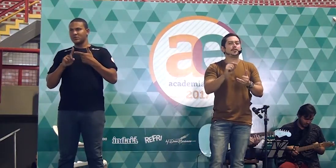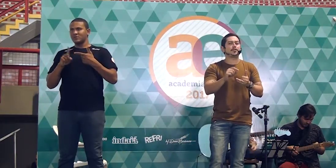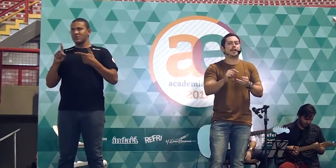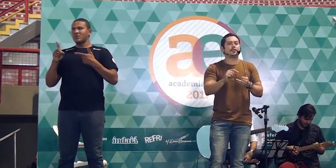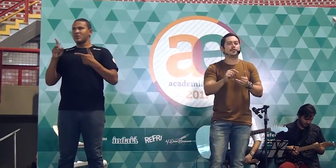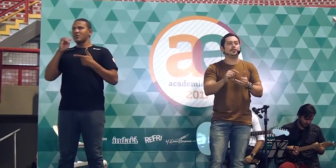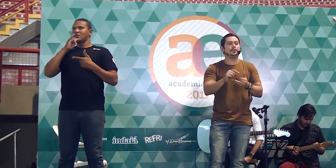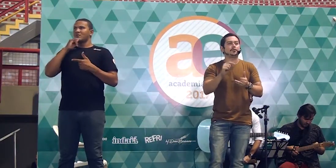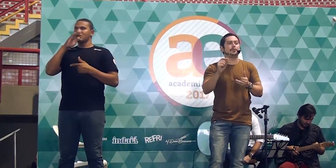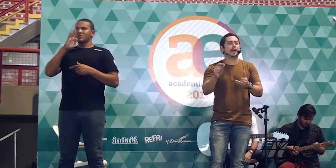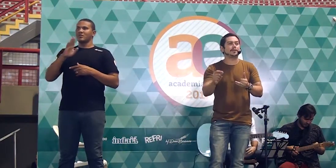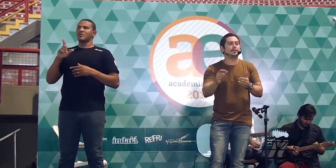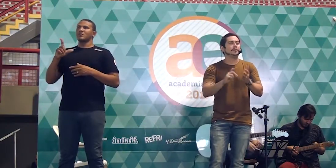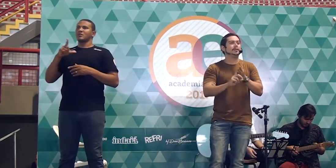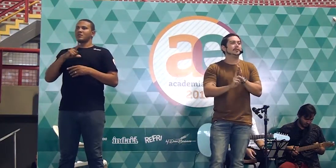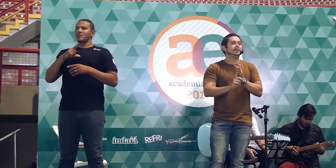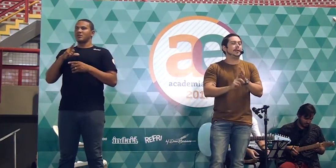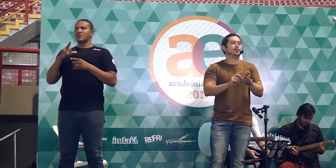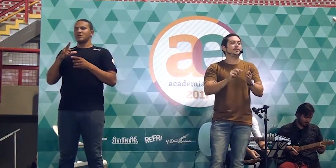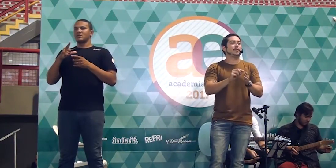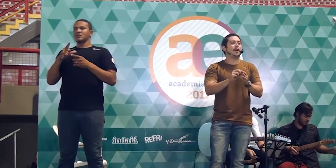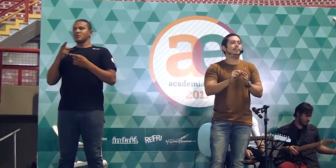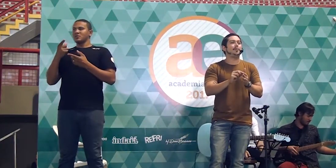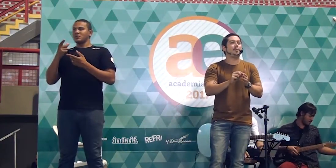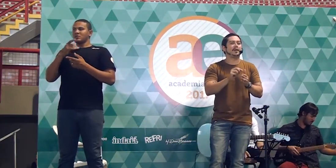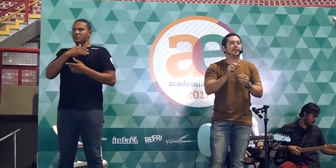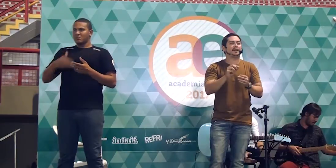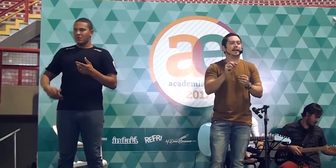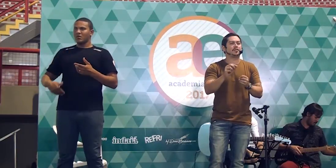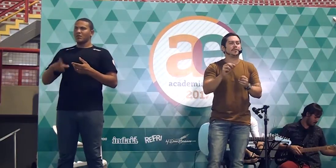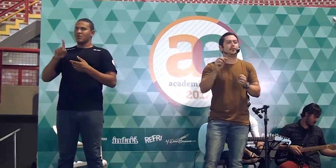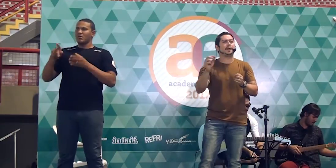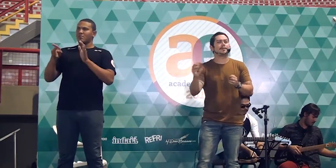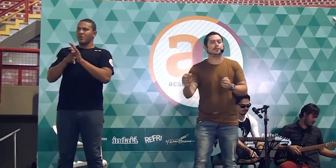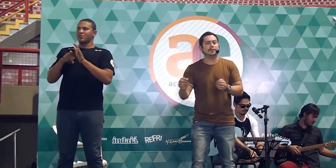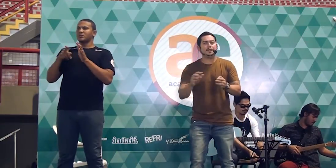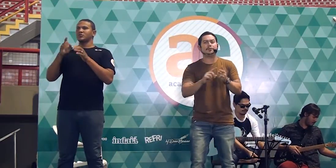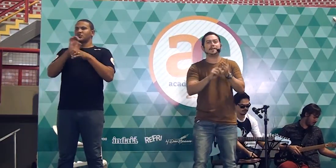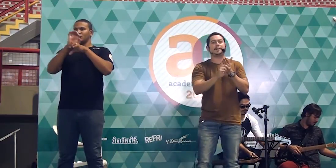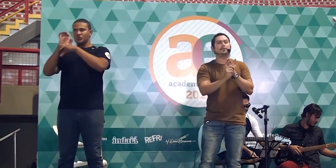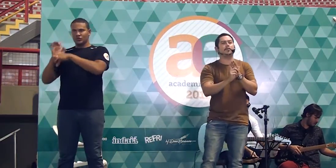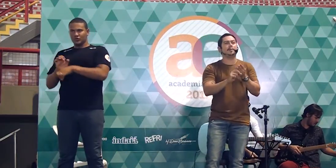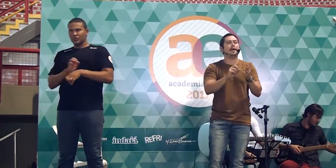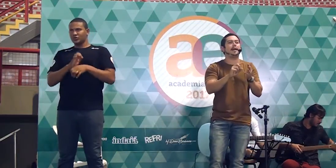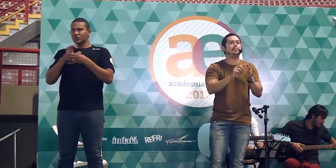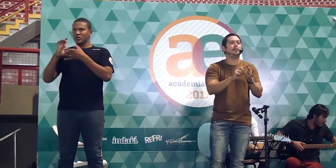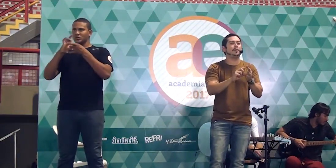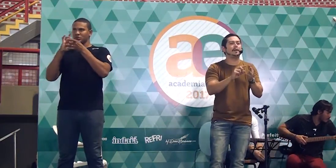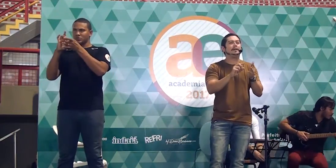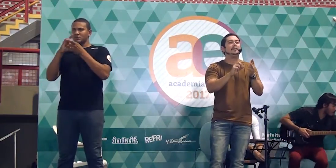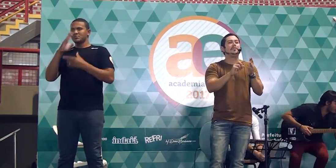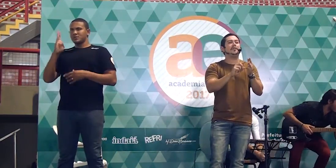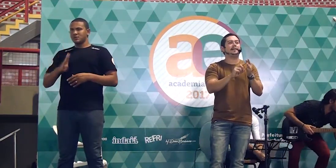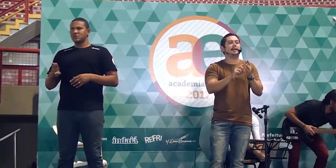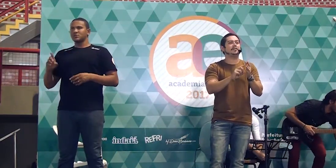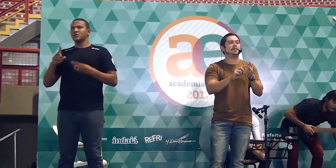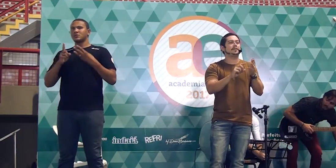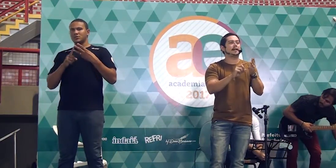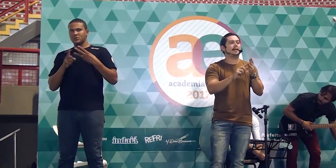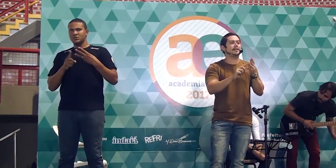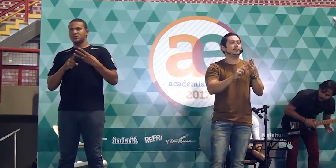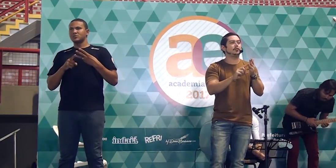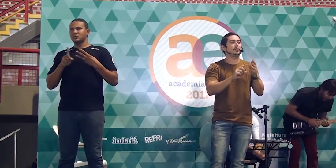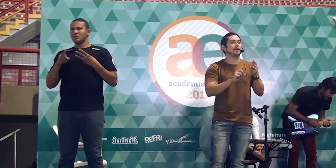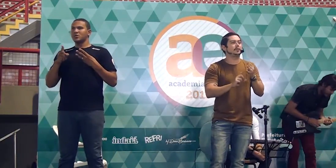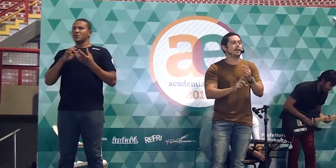Federativa dos Estados Unidos do Brasil. Depois virou República Federativa do Brasil. E o terceiro nome é República Federativa